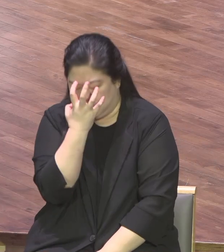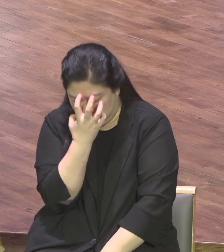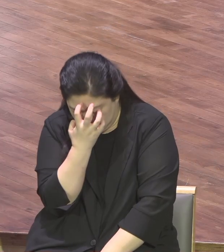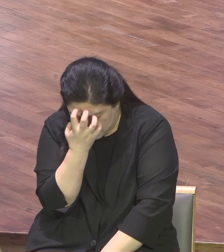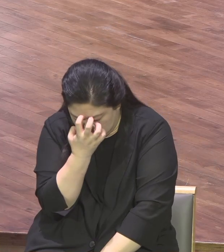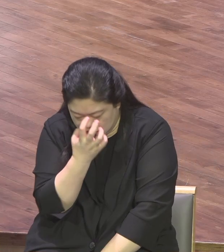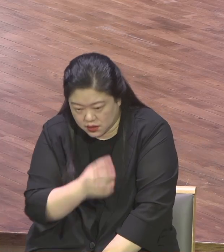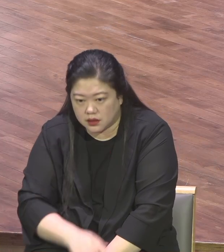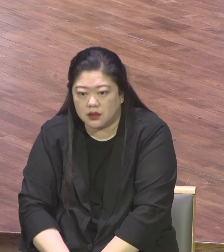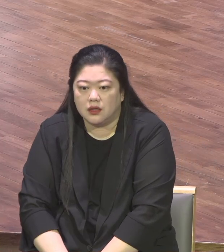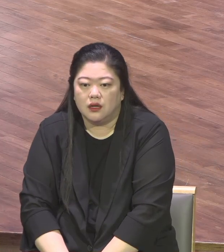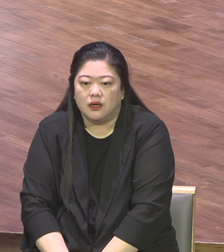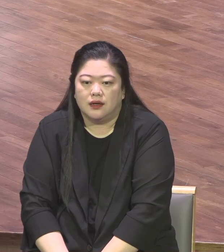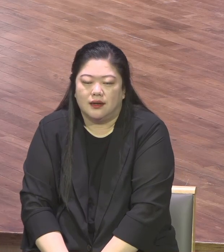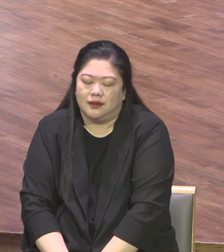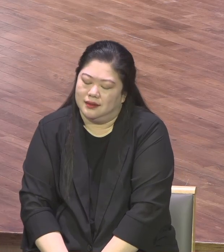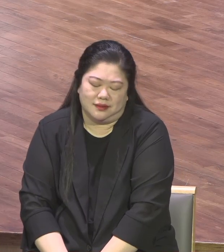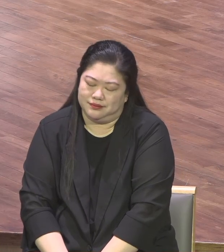뭐.